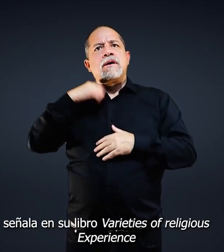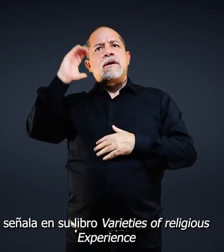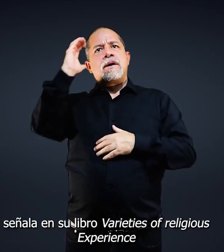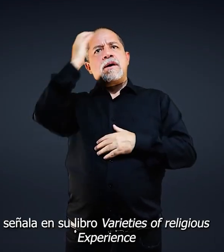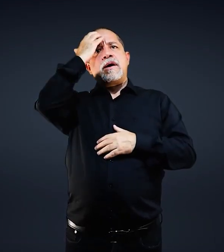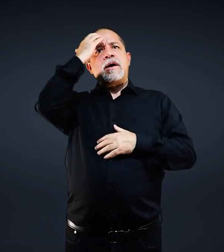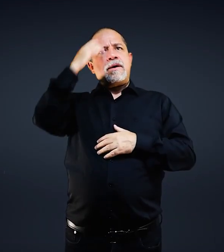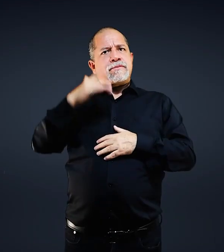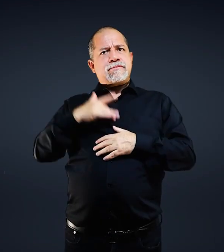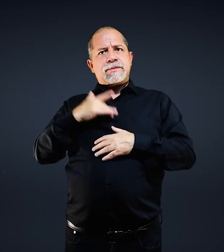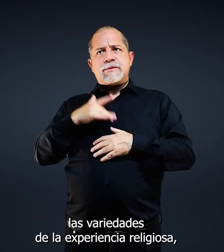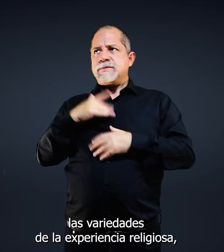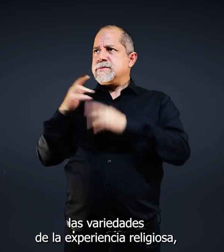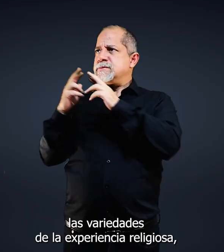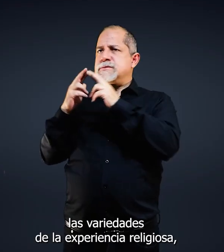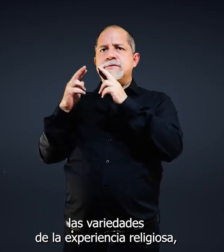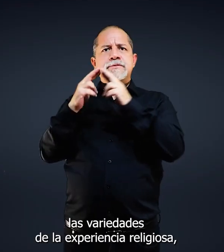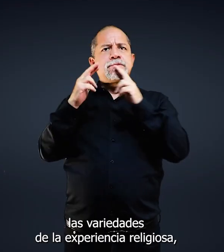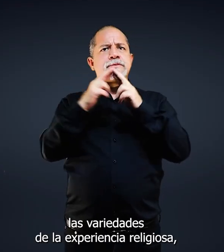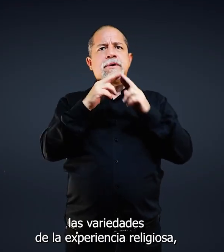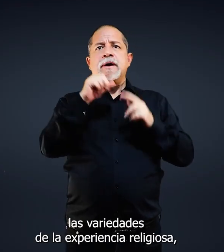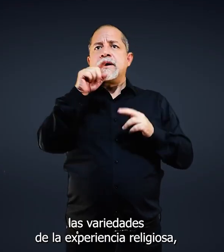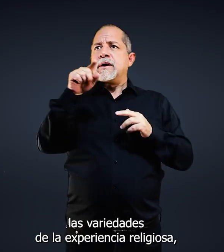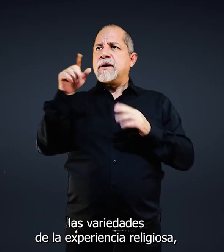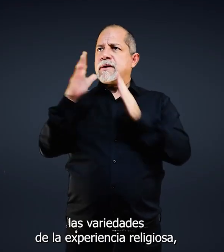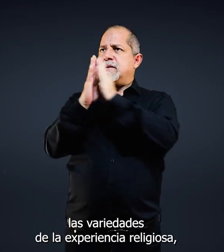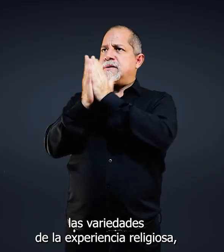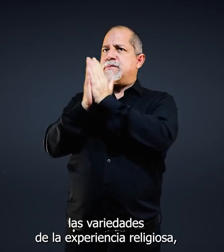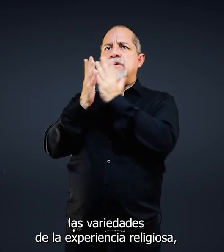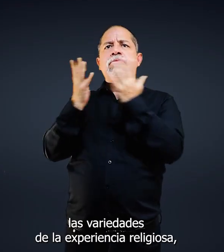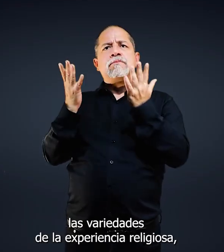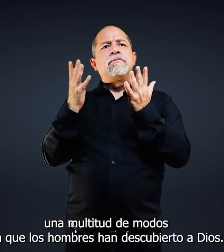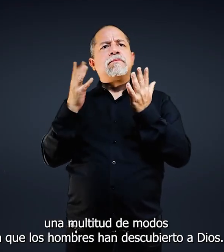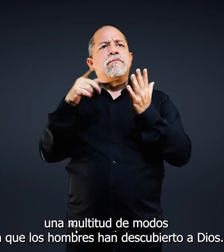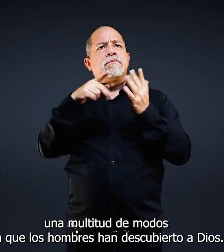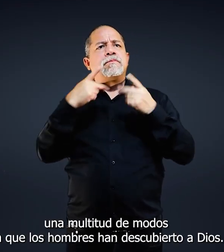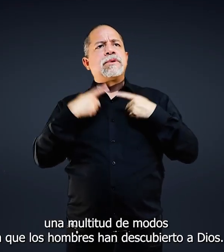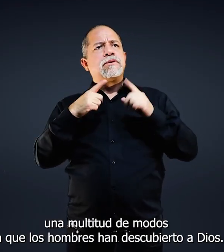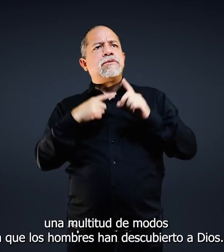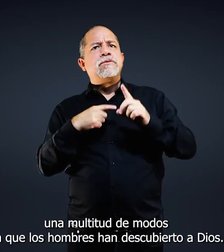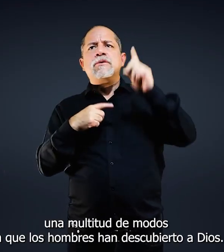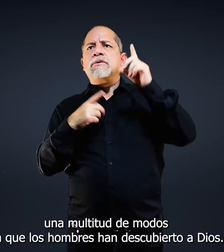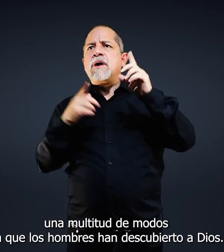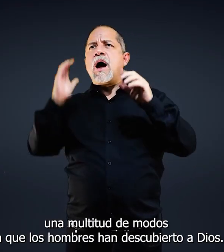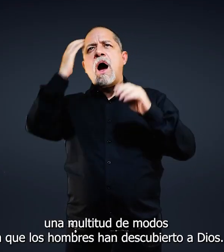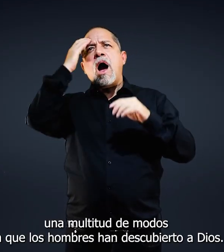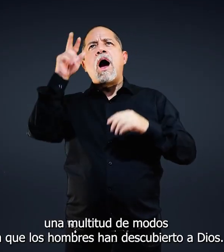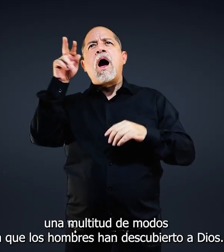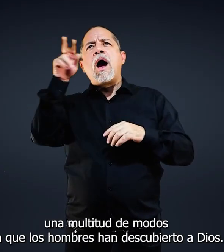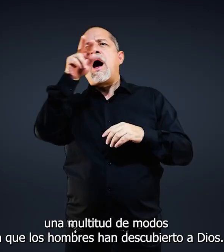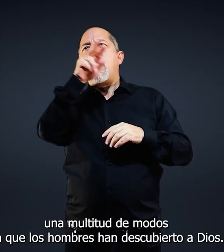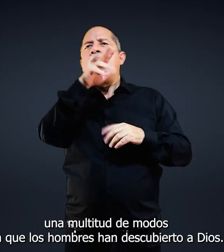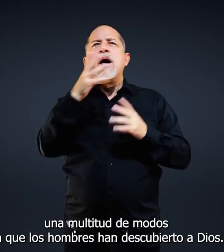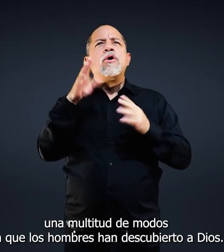Experience, las variedades de la experiencia religiosa, una multitud de modos en que los hombres han descubierto a